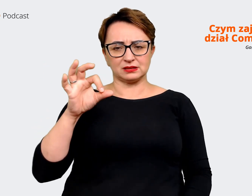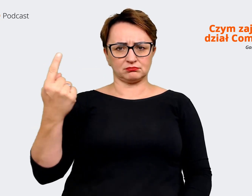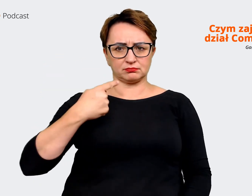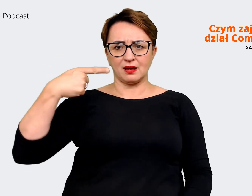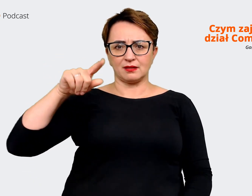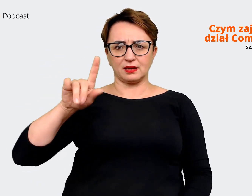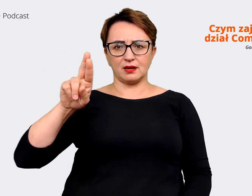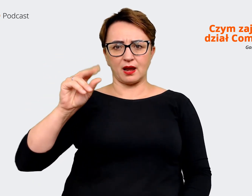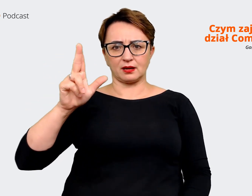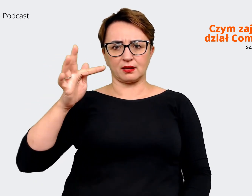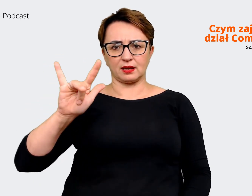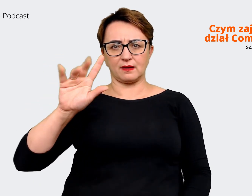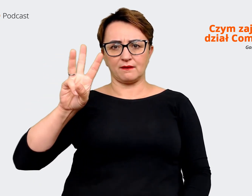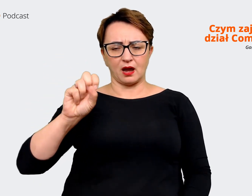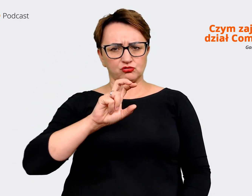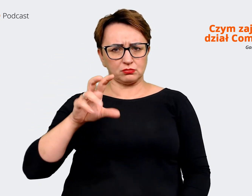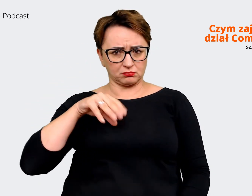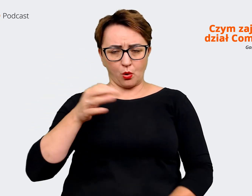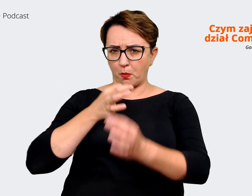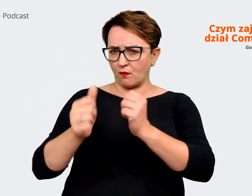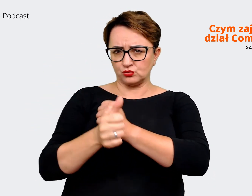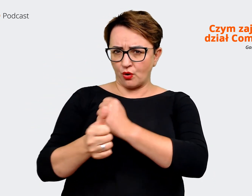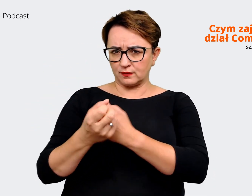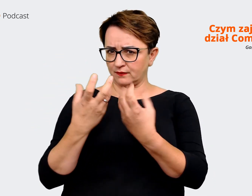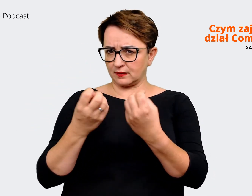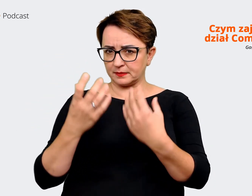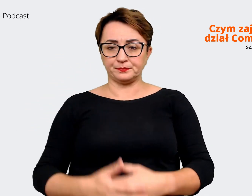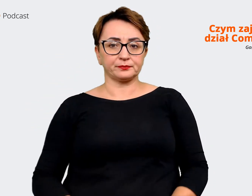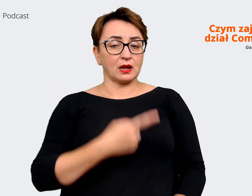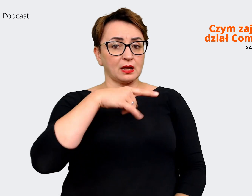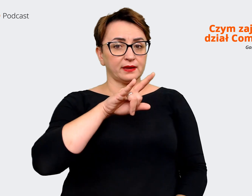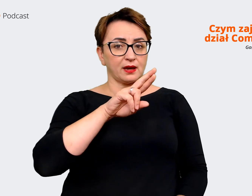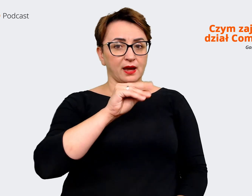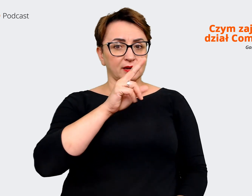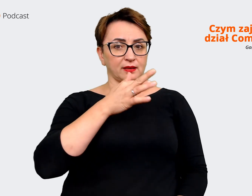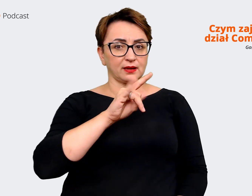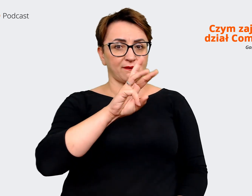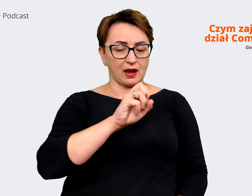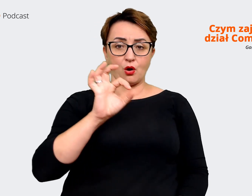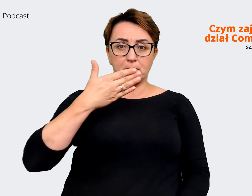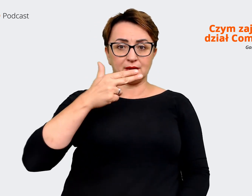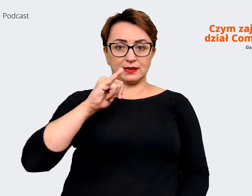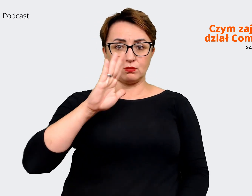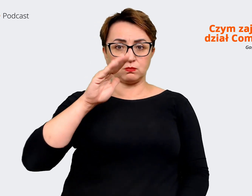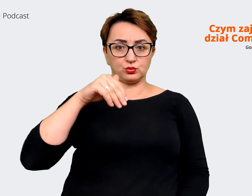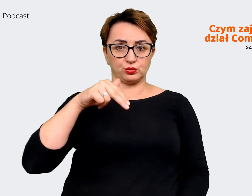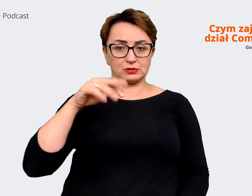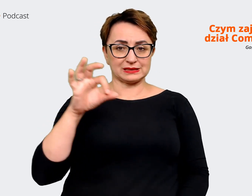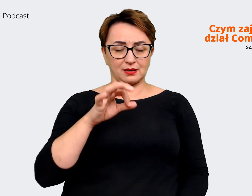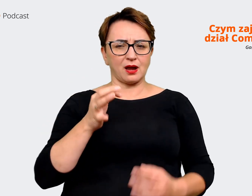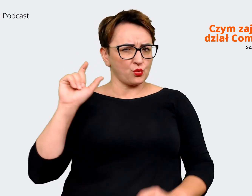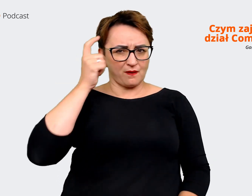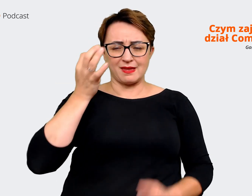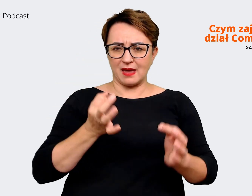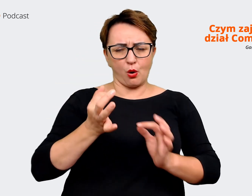Najwyższego i kolejne lata, więc myślę, że to jeszcze będzie długo się toczyć. Jasne. Bardzo Ci dziękuję